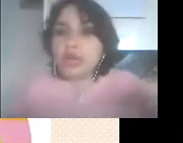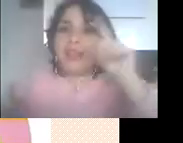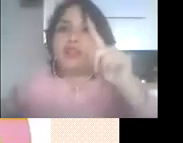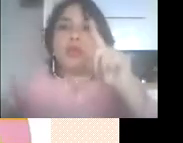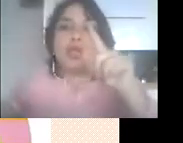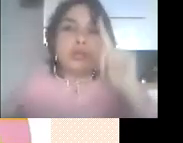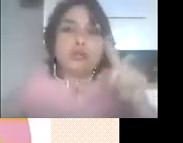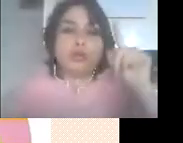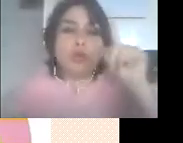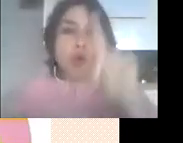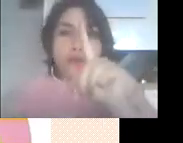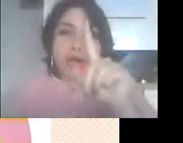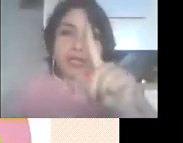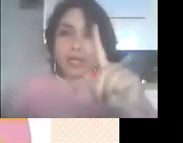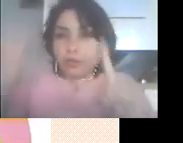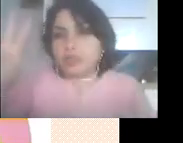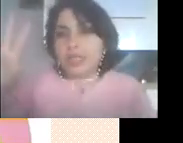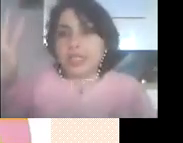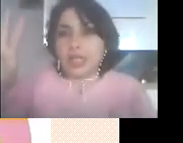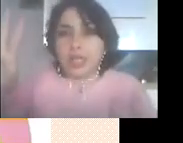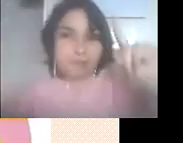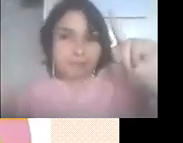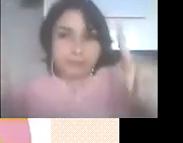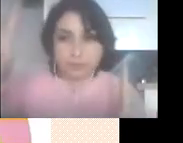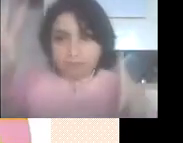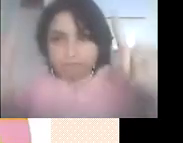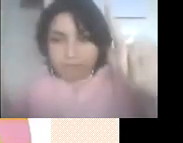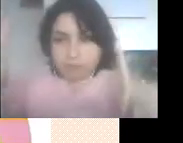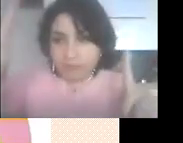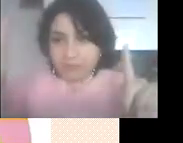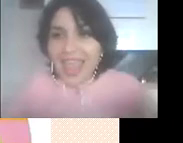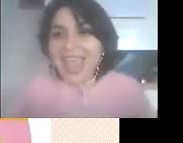Háceme con el dedito porque no te escucho. Uno frágil, dos resistente.